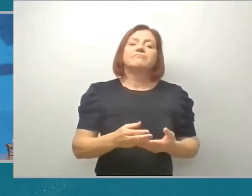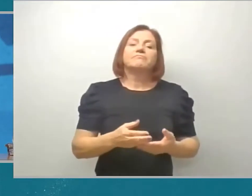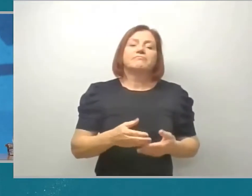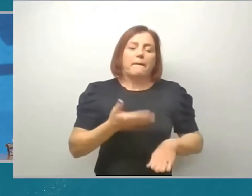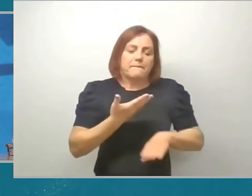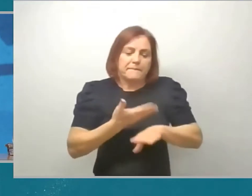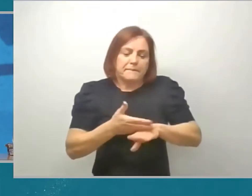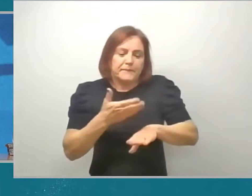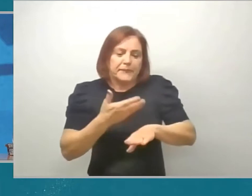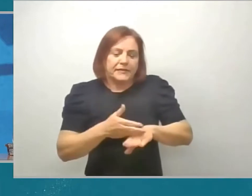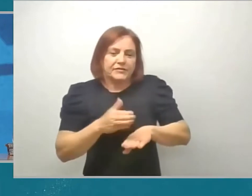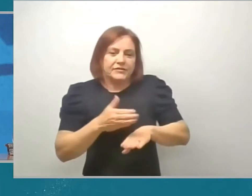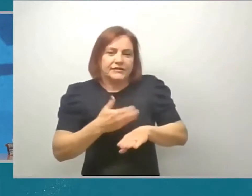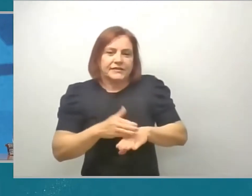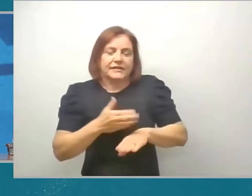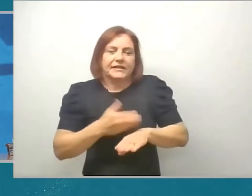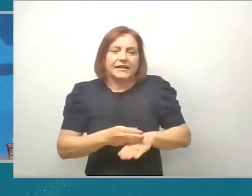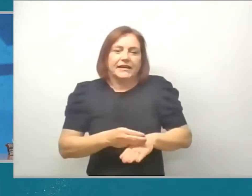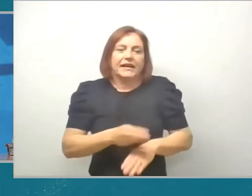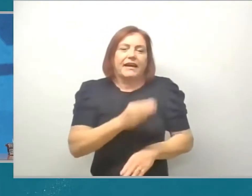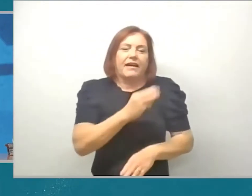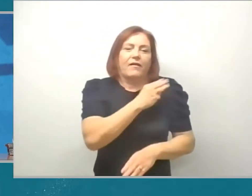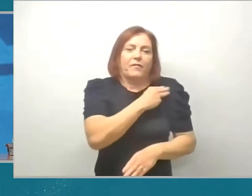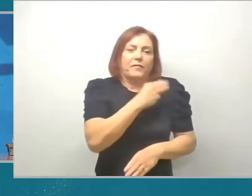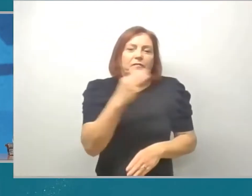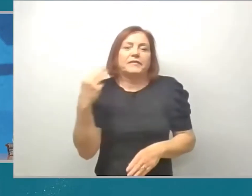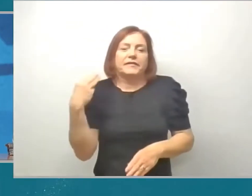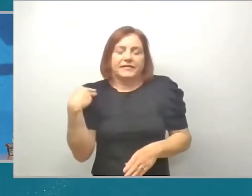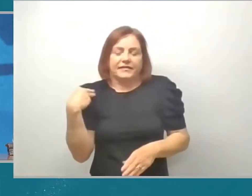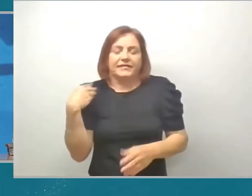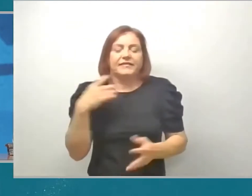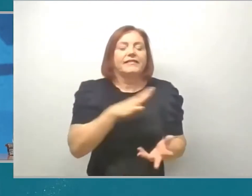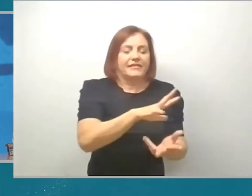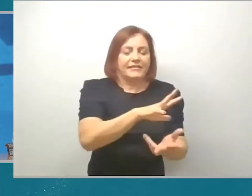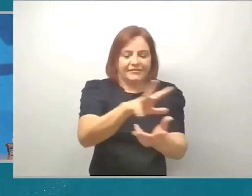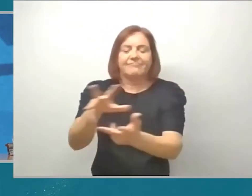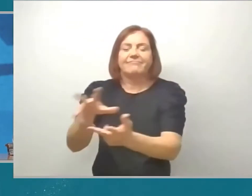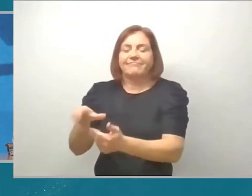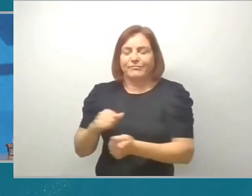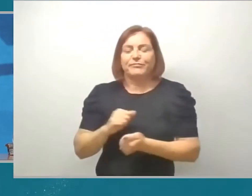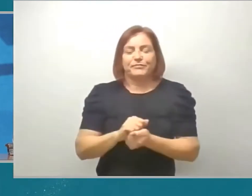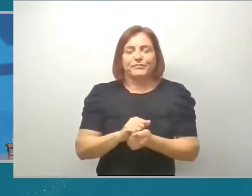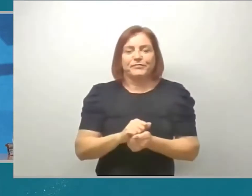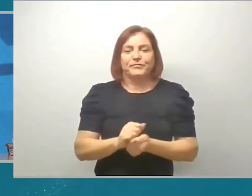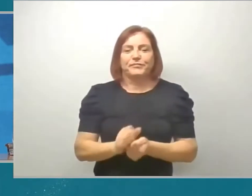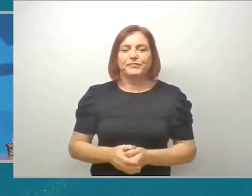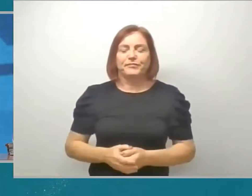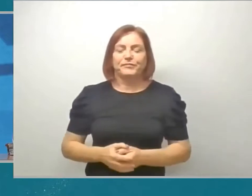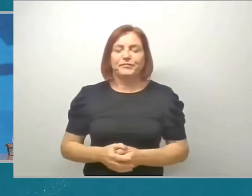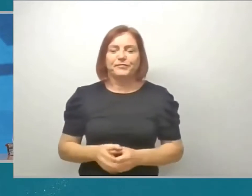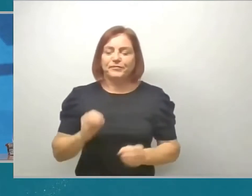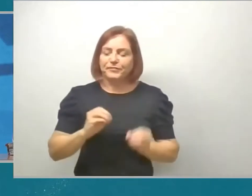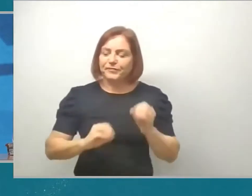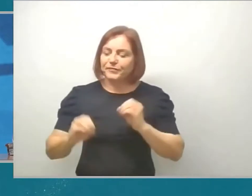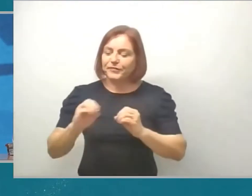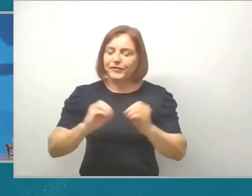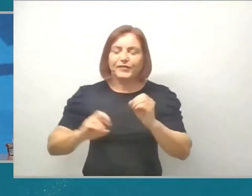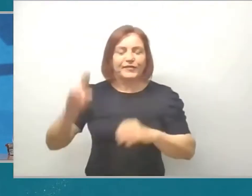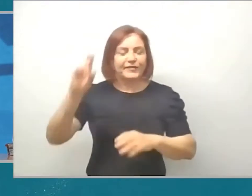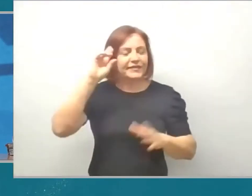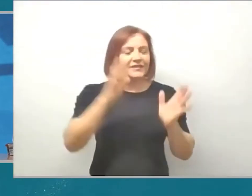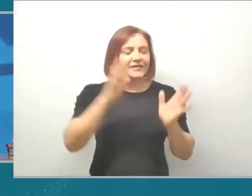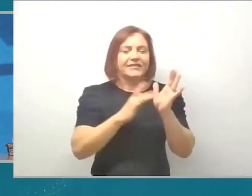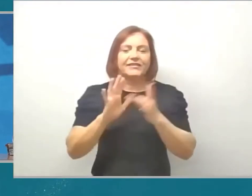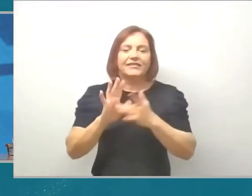Ó Senhor Jesus. Então aí, irmãos, vamos ver. Vamos ver.